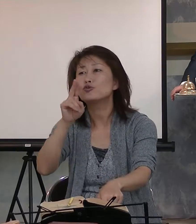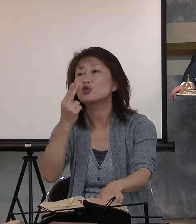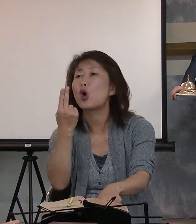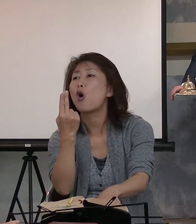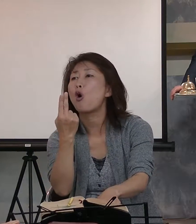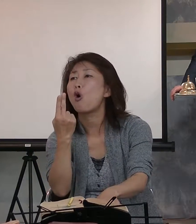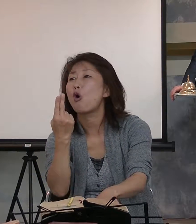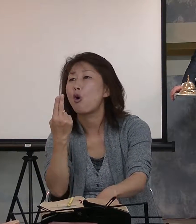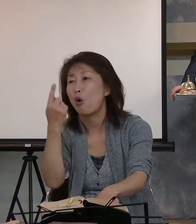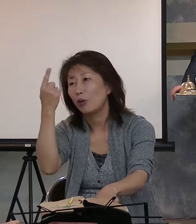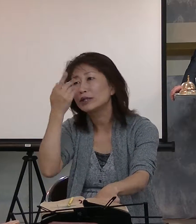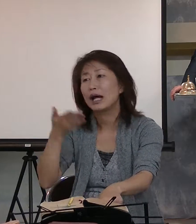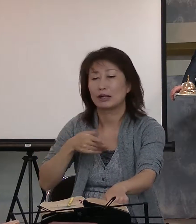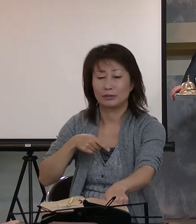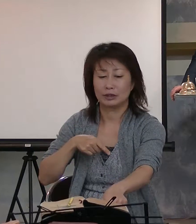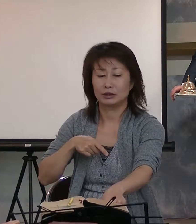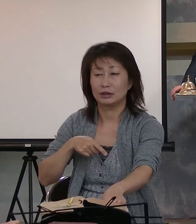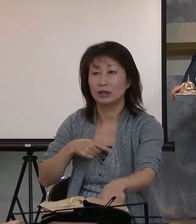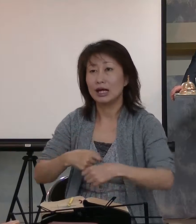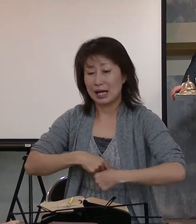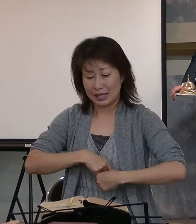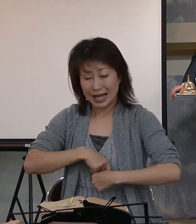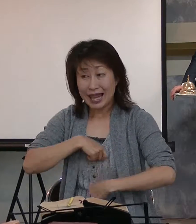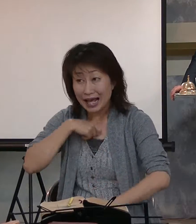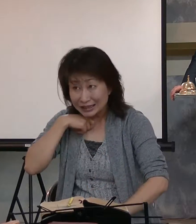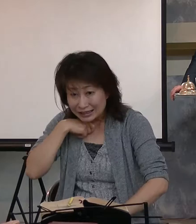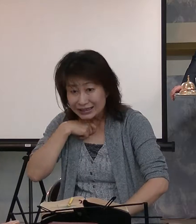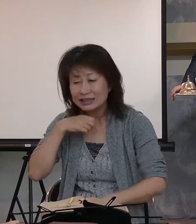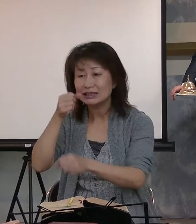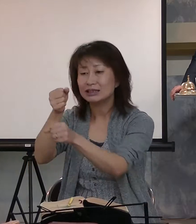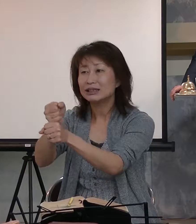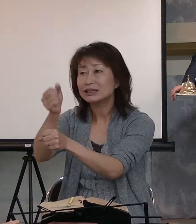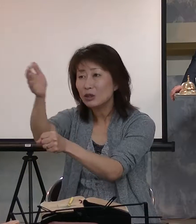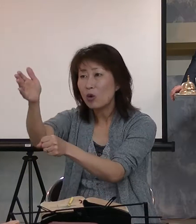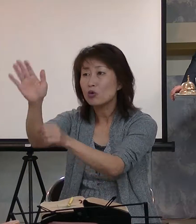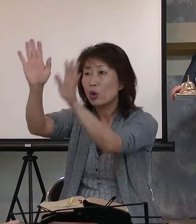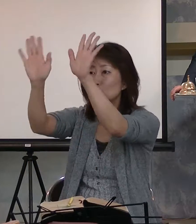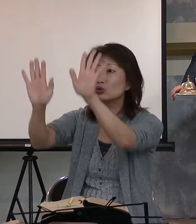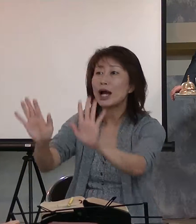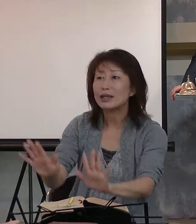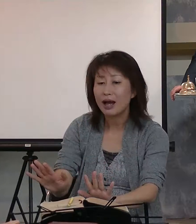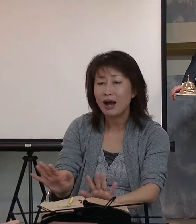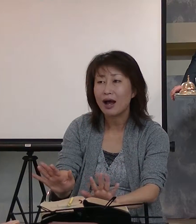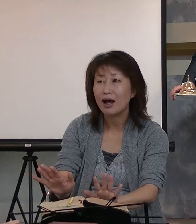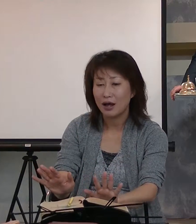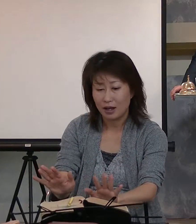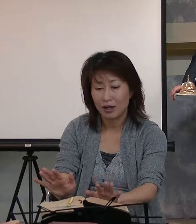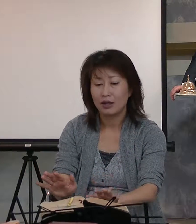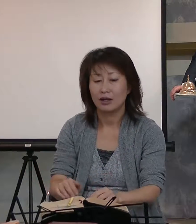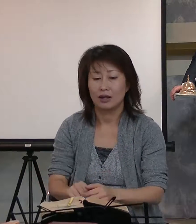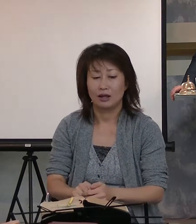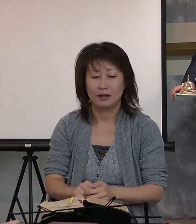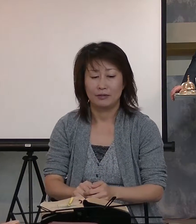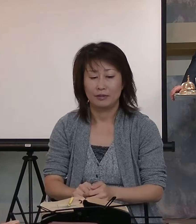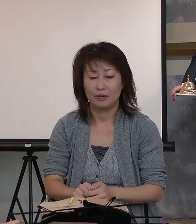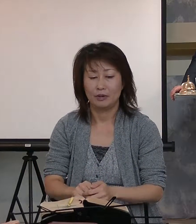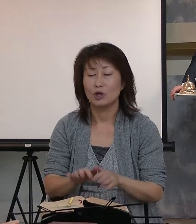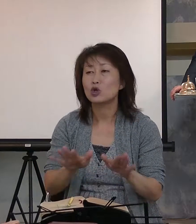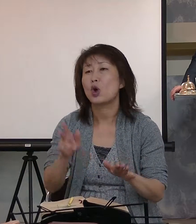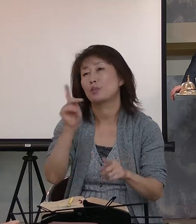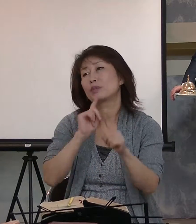正しい信仰の姿、それが今日の御言葉にいくつ